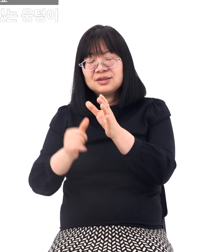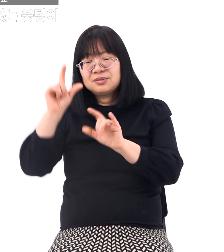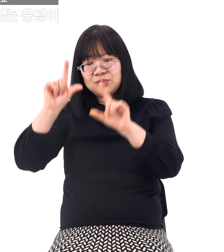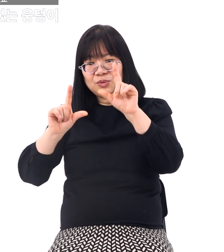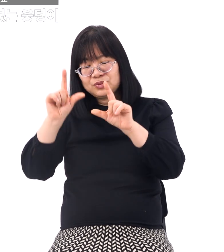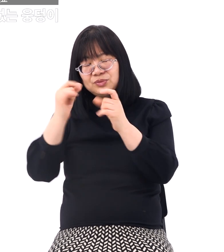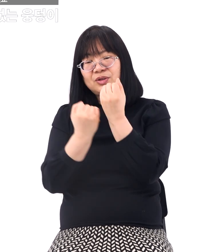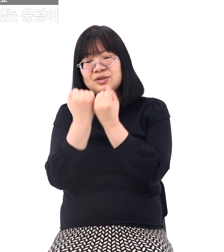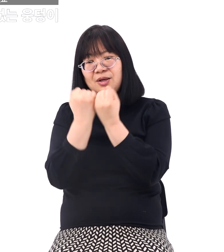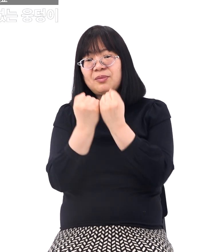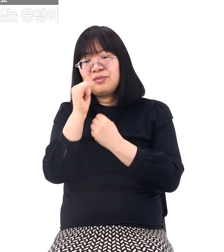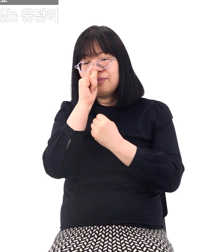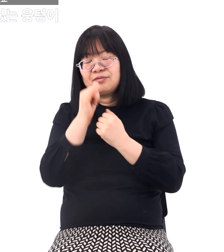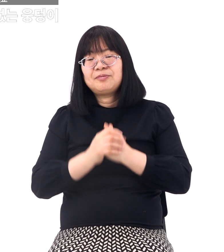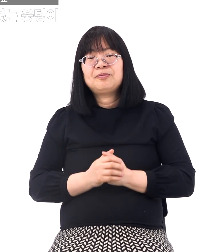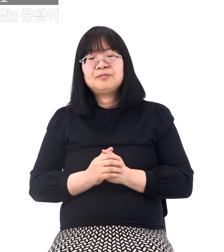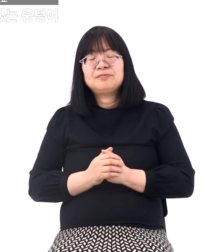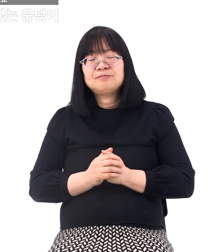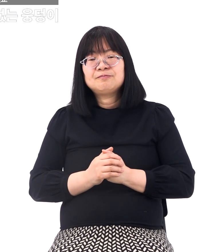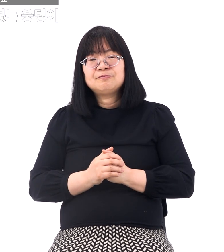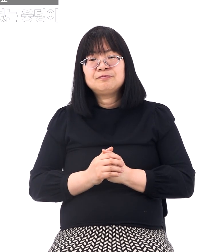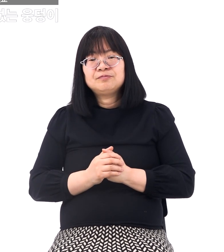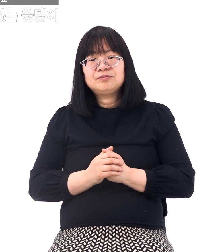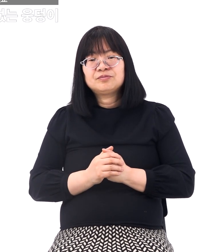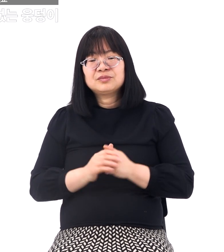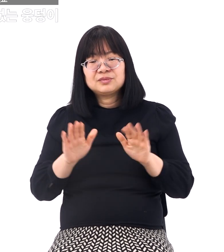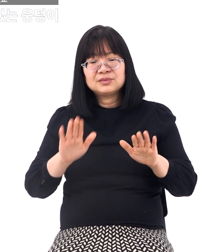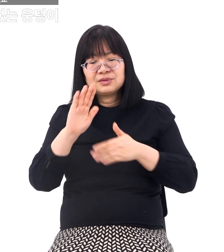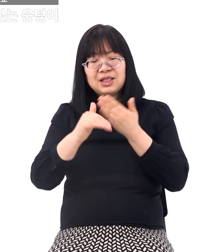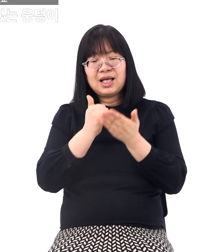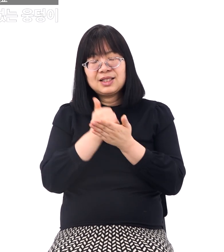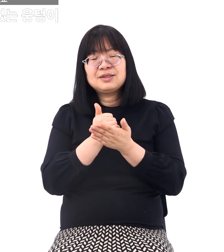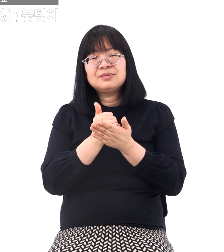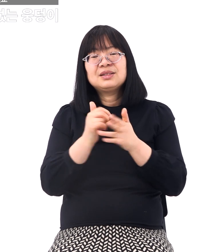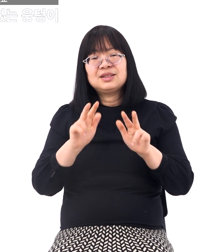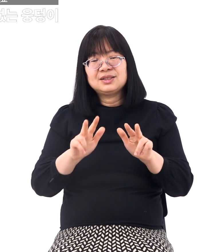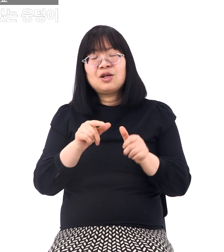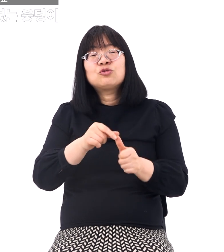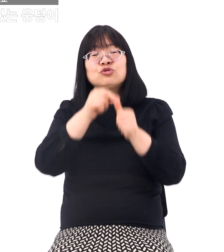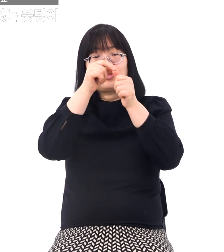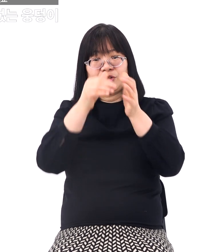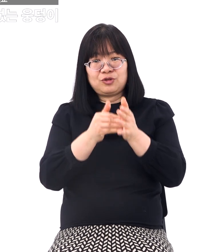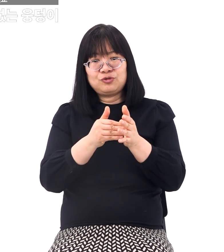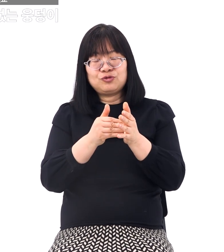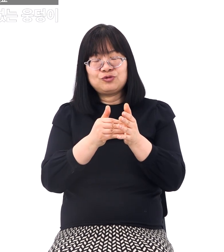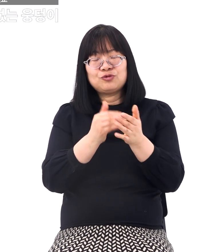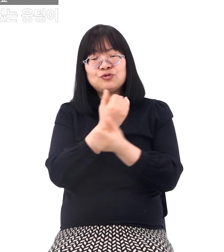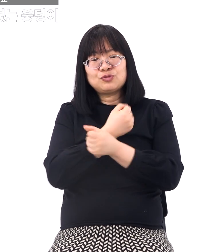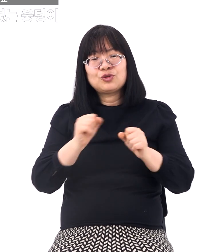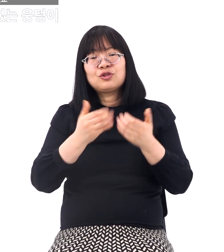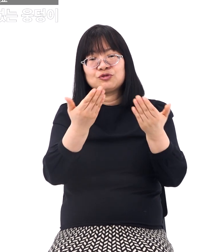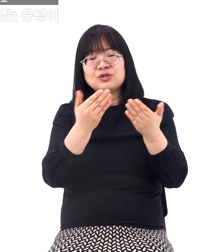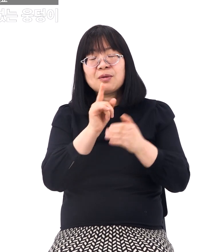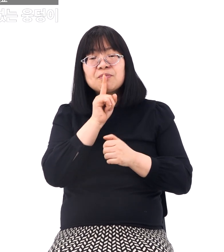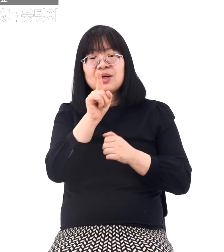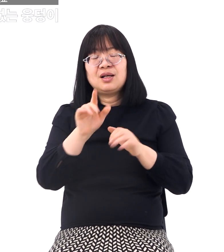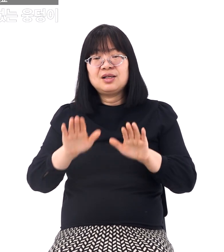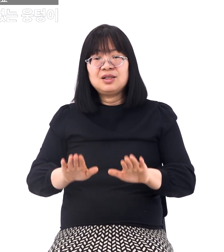존재로 설명하는 겁니다. 근데 여기에서 이제 하나님께서 놓아줄 것이고 풀어줄 것이고